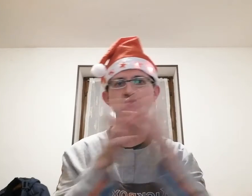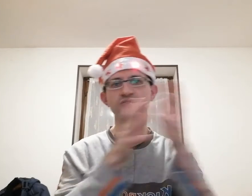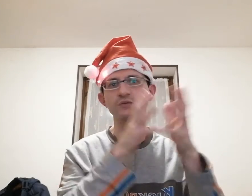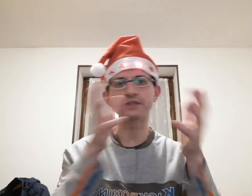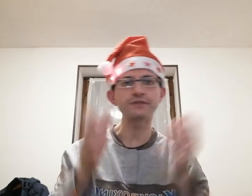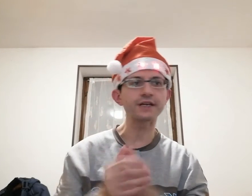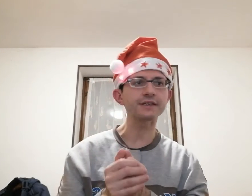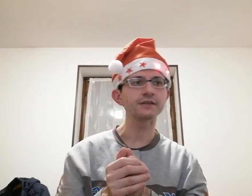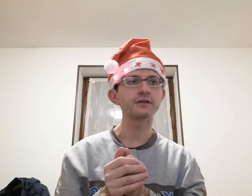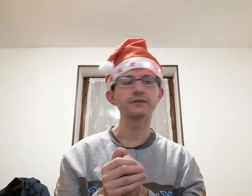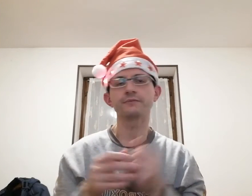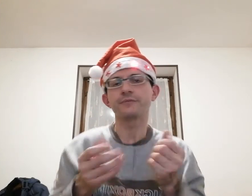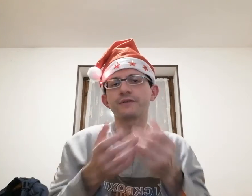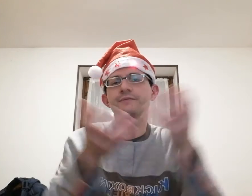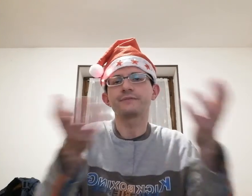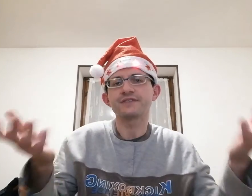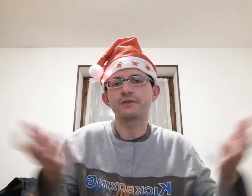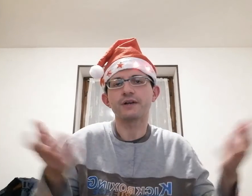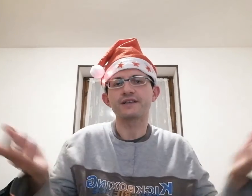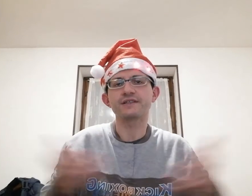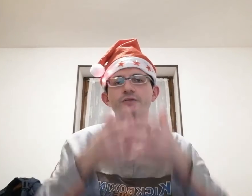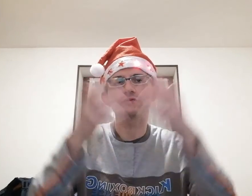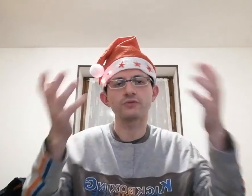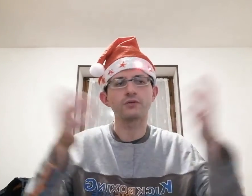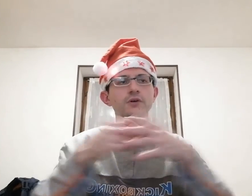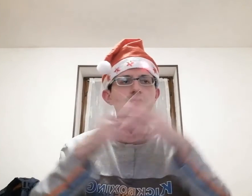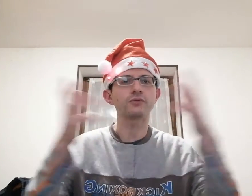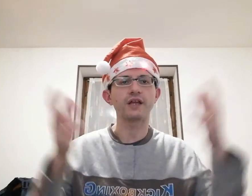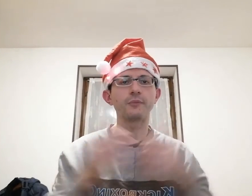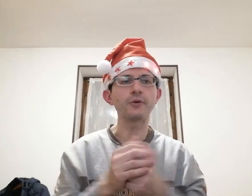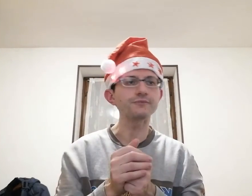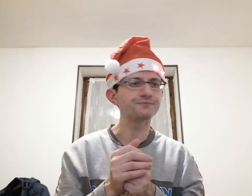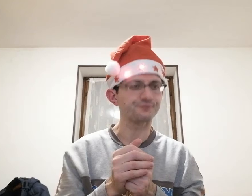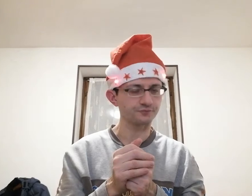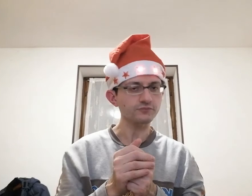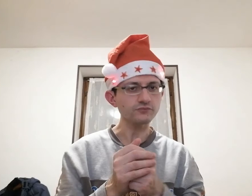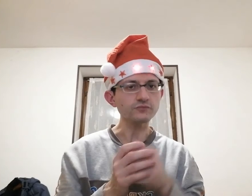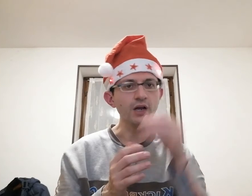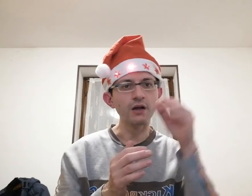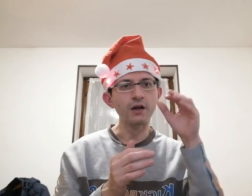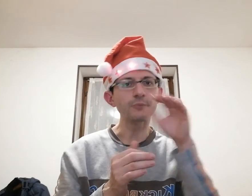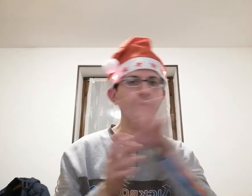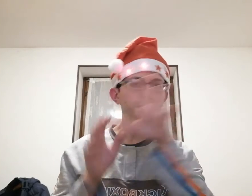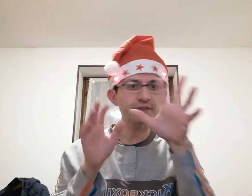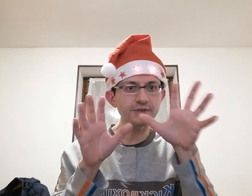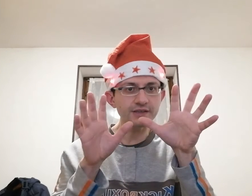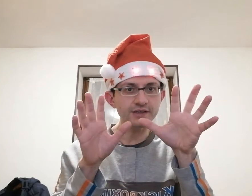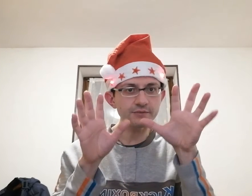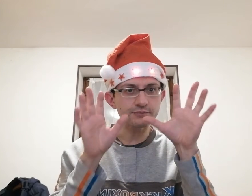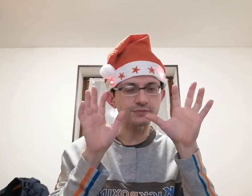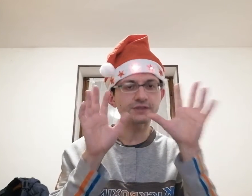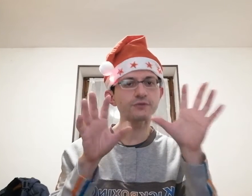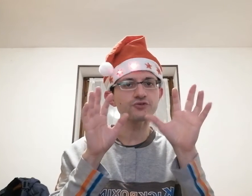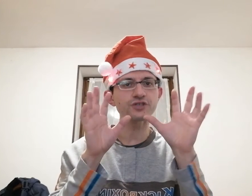alcune modifiche, poi essendo a casa ho tutto il tempo. Però prima devo